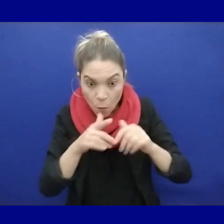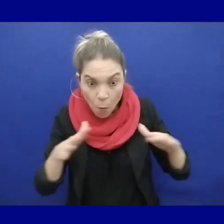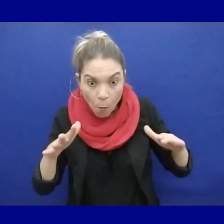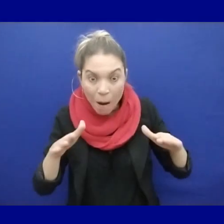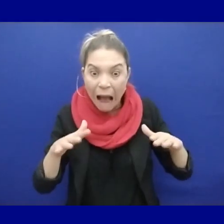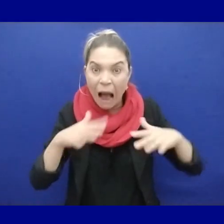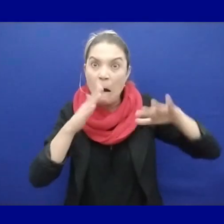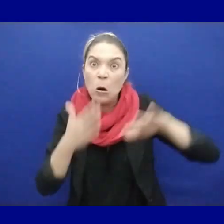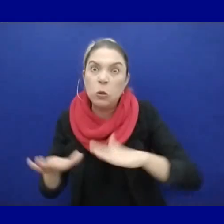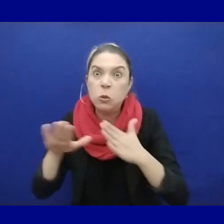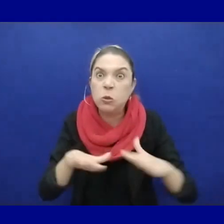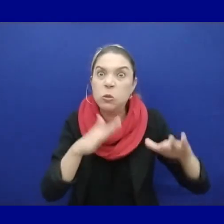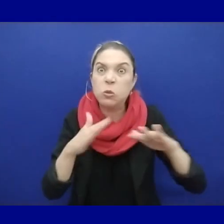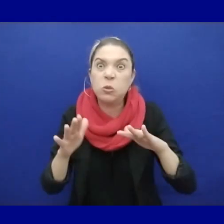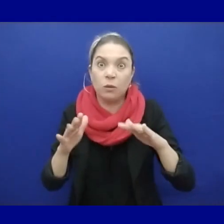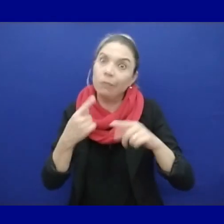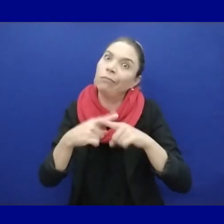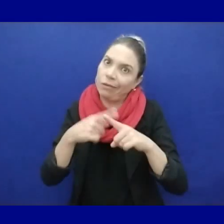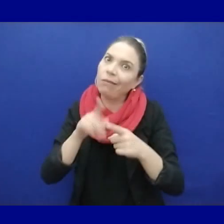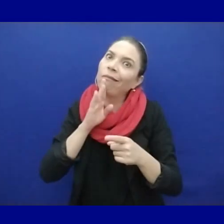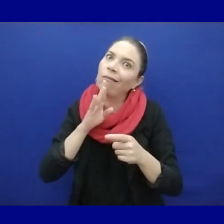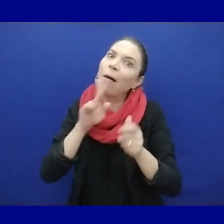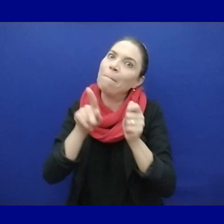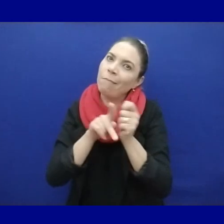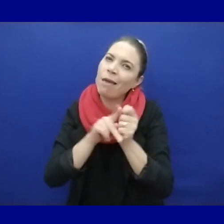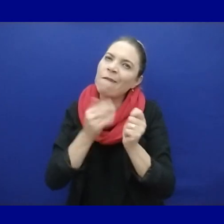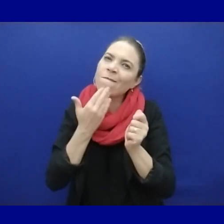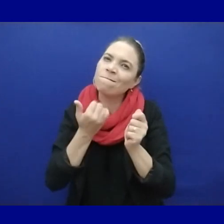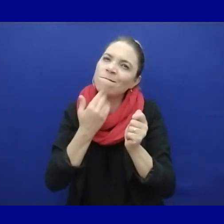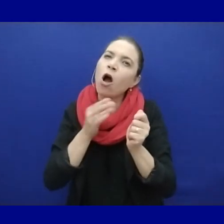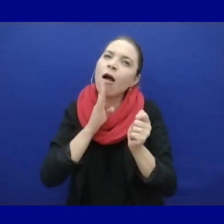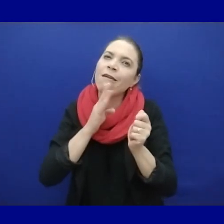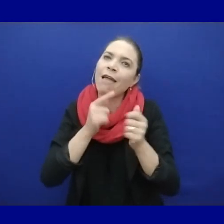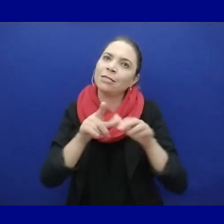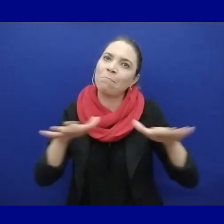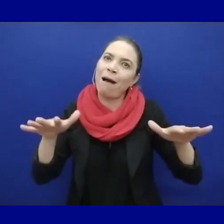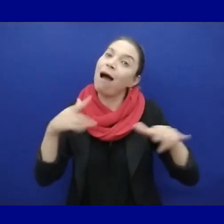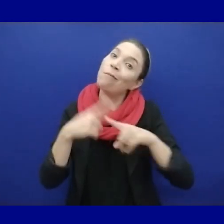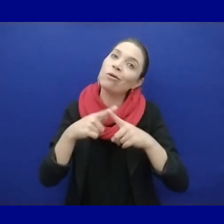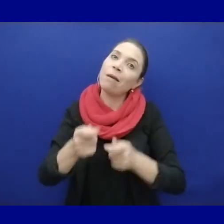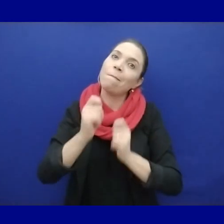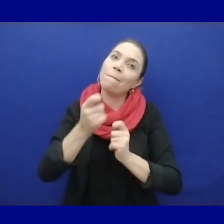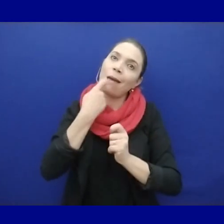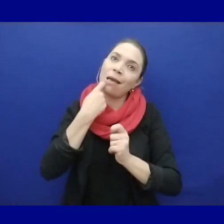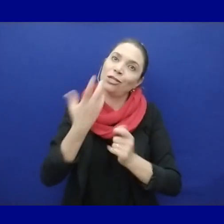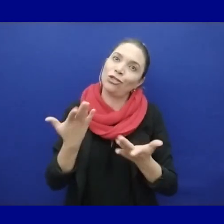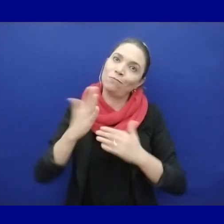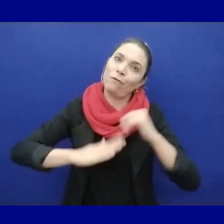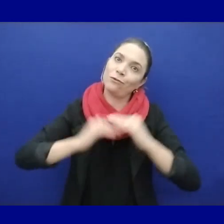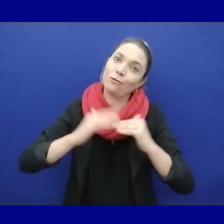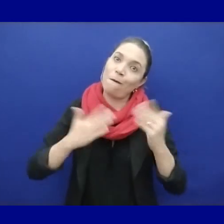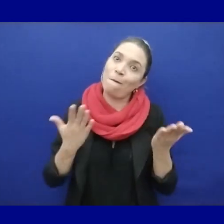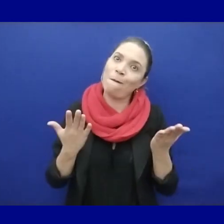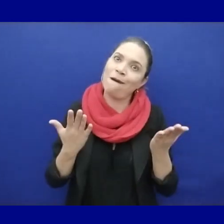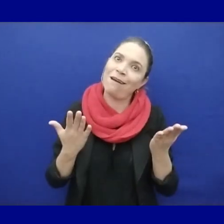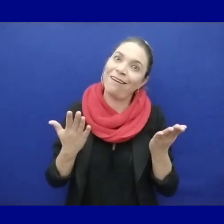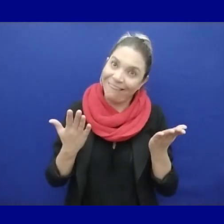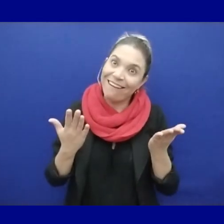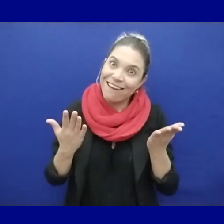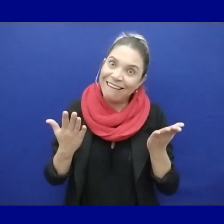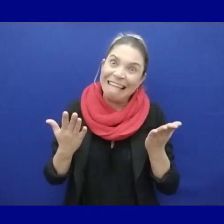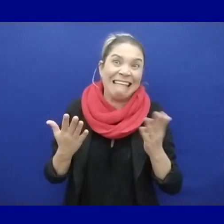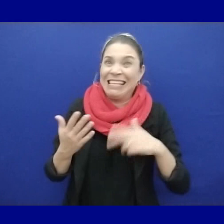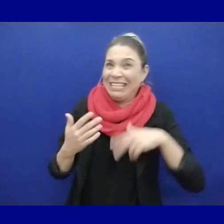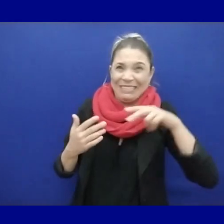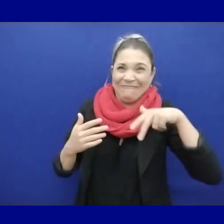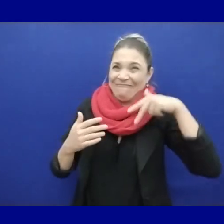conhecia muito bem os riscos do mar, e daquele lugar profundo, no mar da Galileia, numa madrugada, com um vento